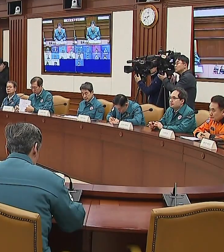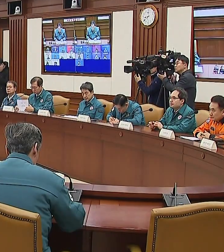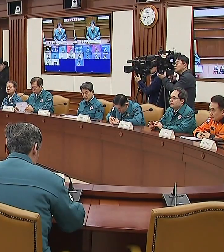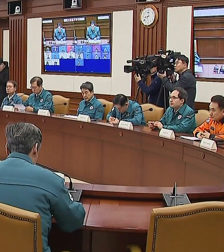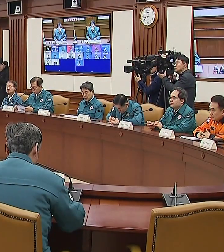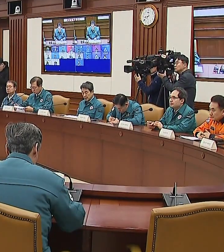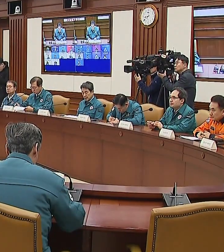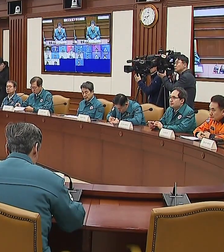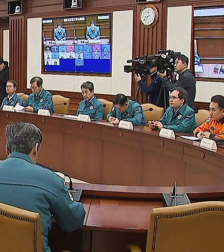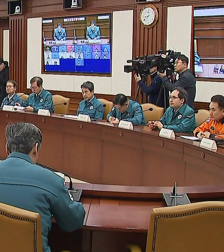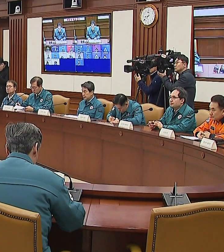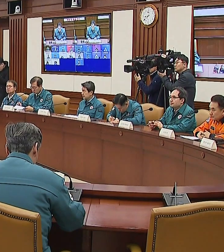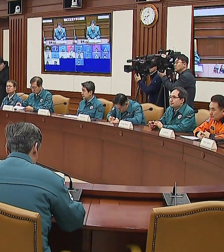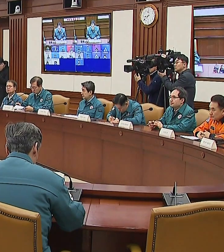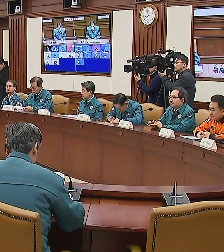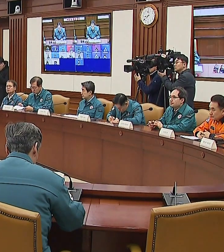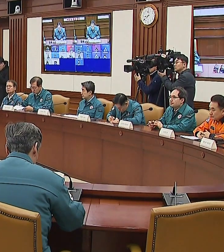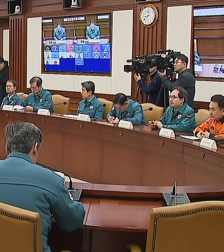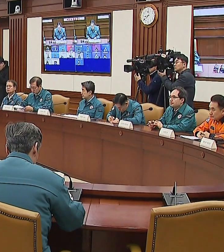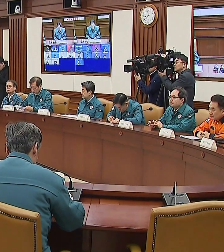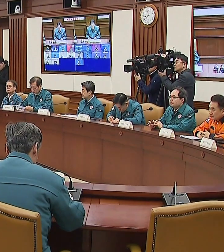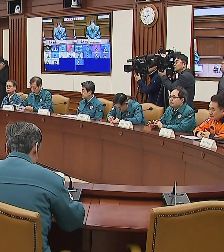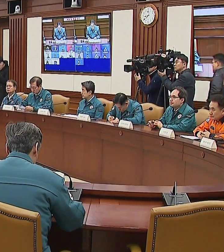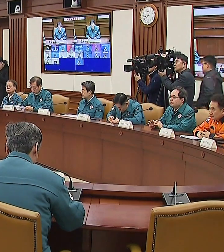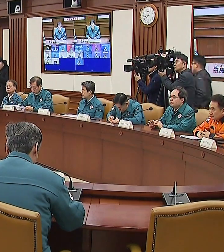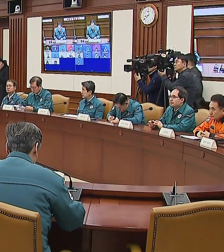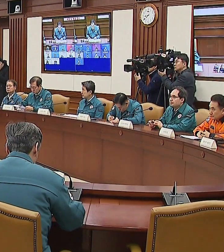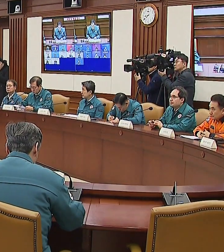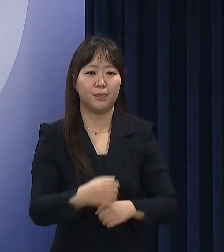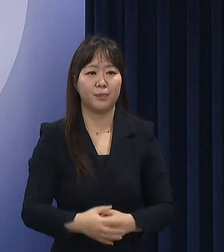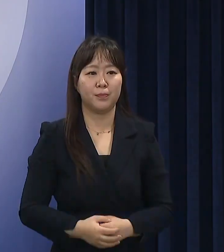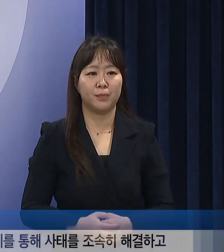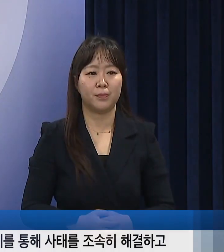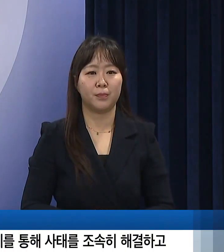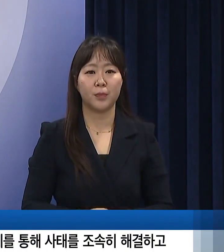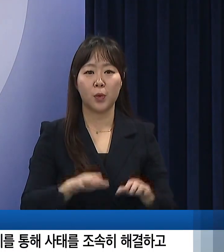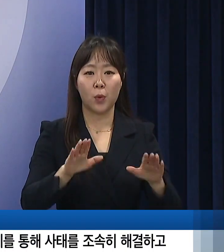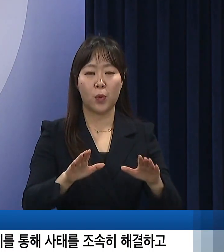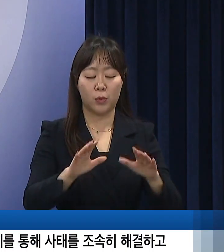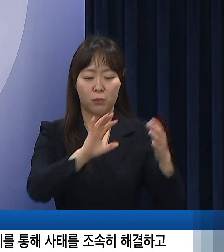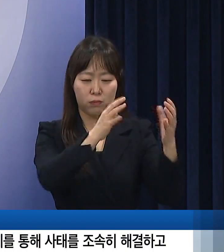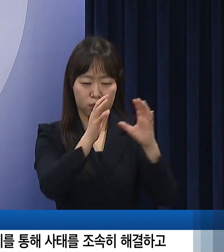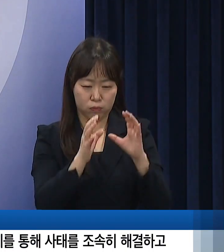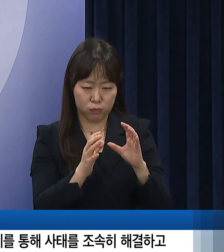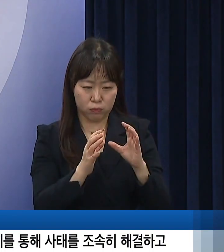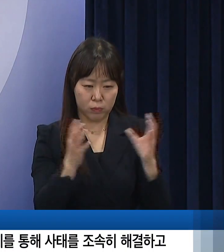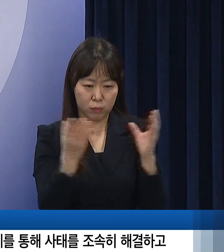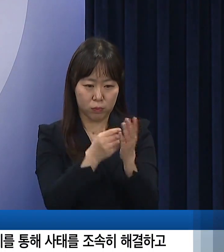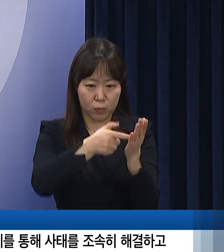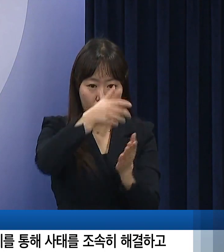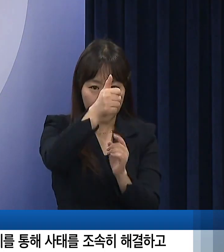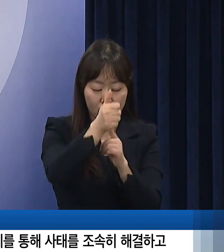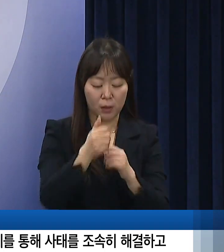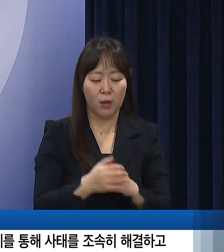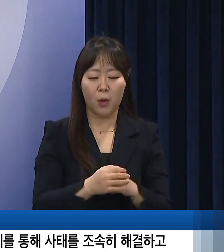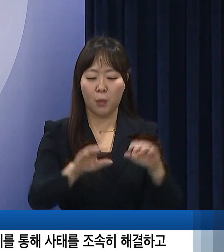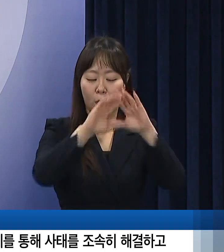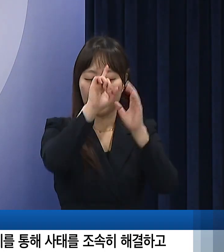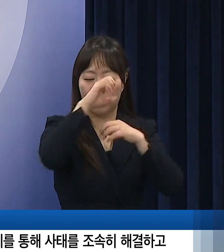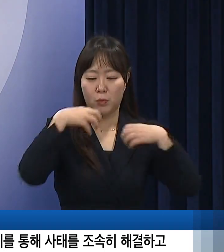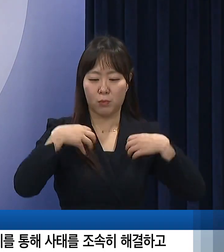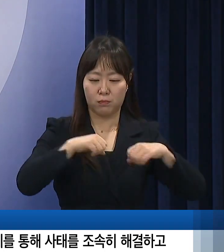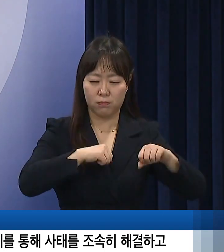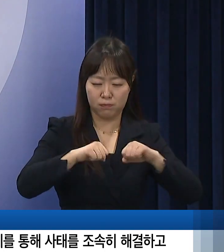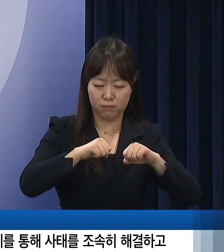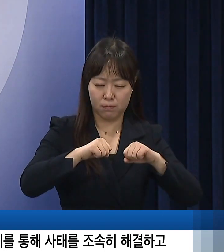해 범정부 원의 총 대응체계에 입한 겁니다 오늘 회의에서 총리께서는 범정부 총력